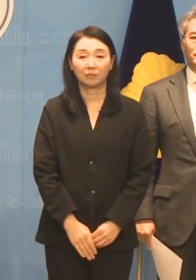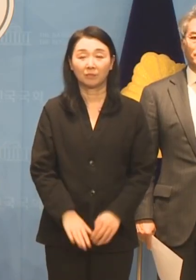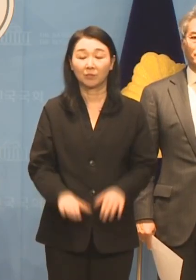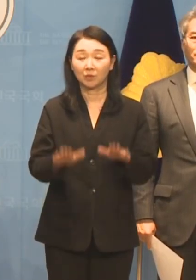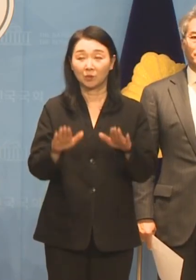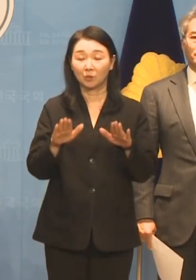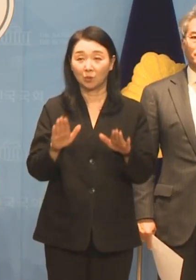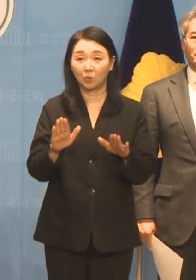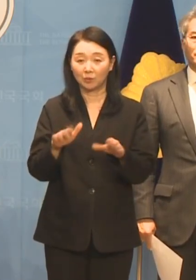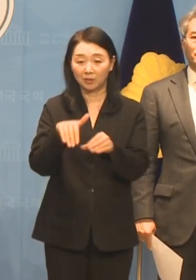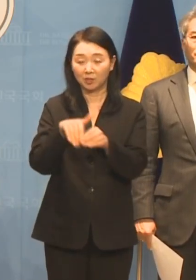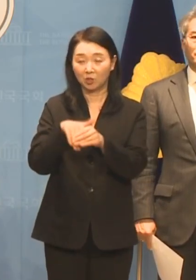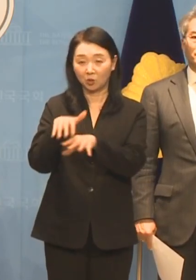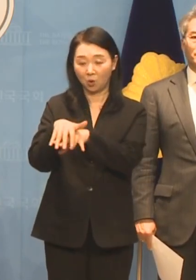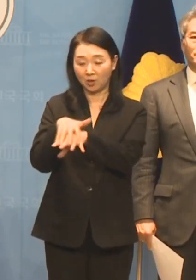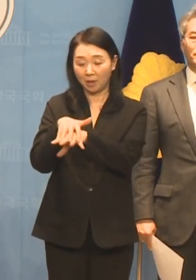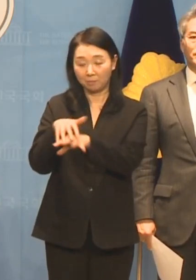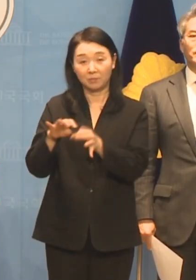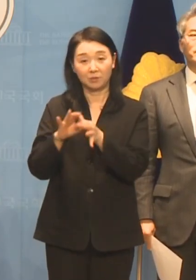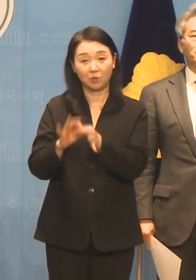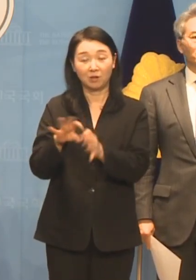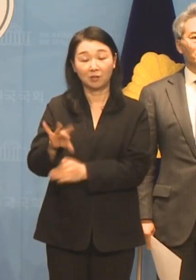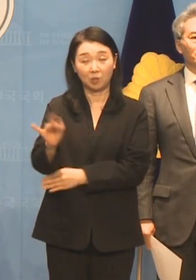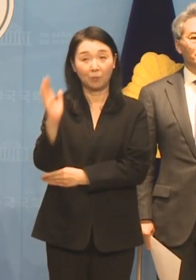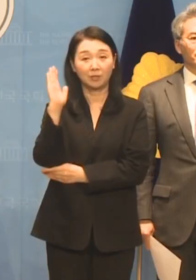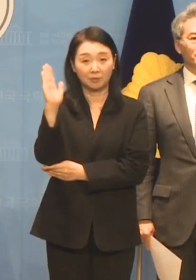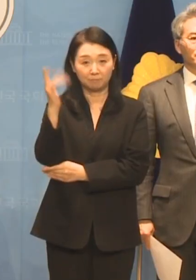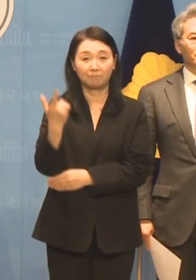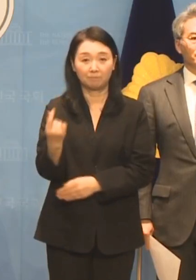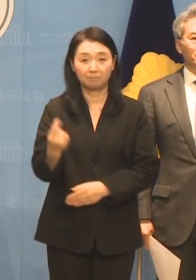캠프 차원의 첫 번째 브리핑이 되는 것 같은데요.